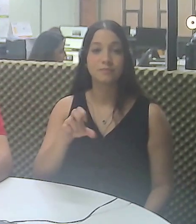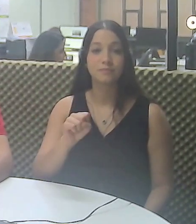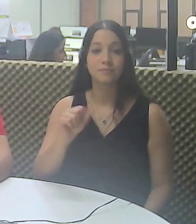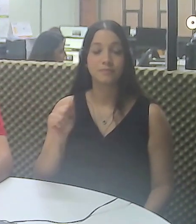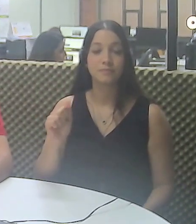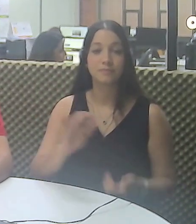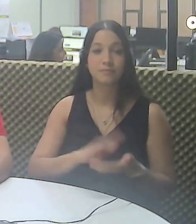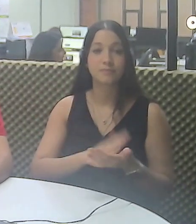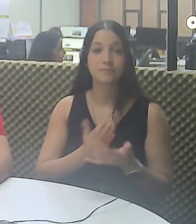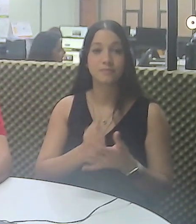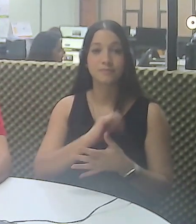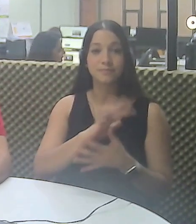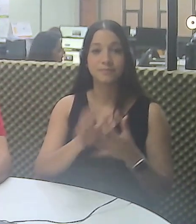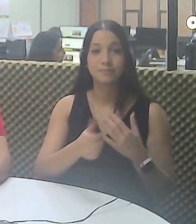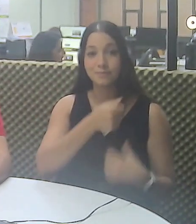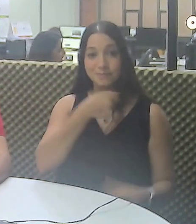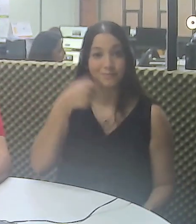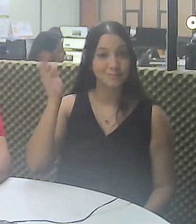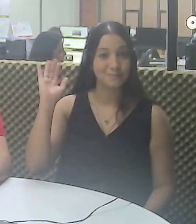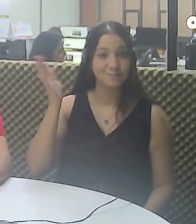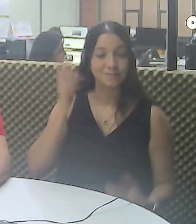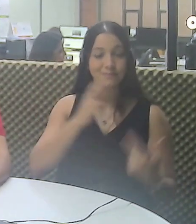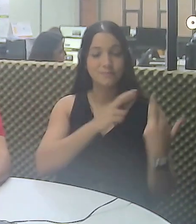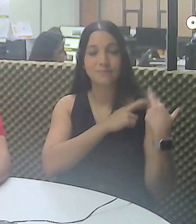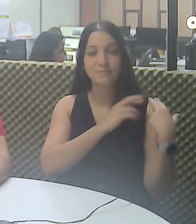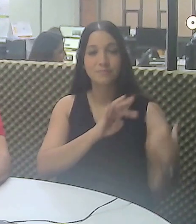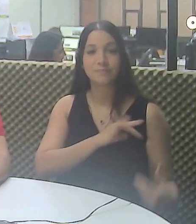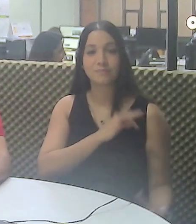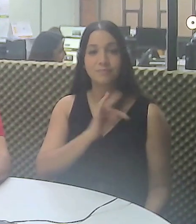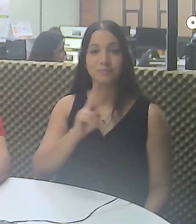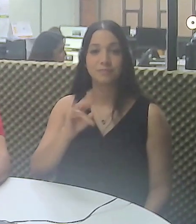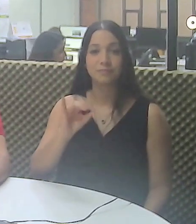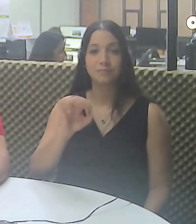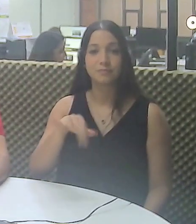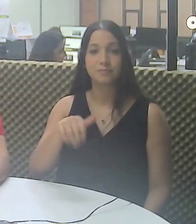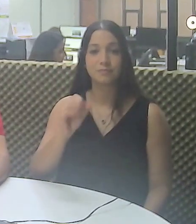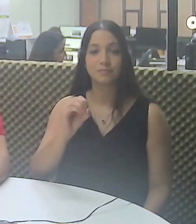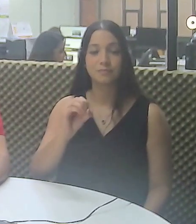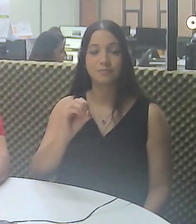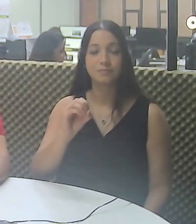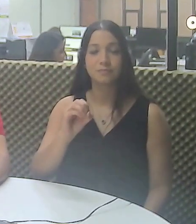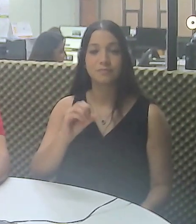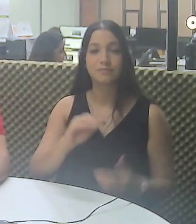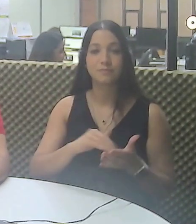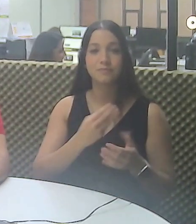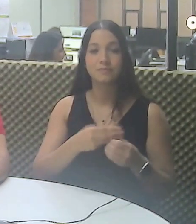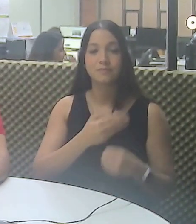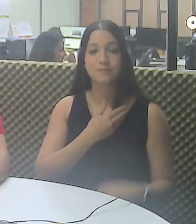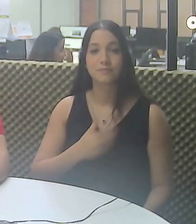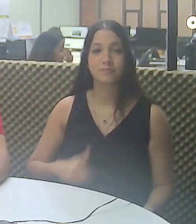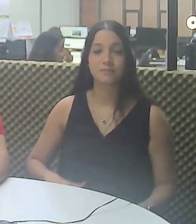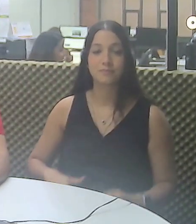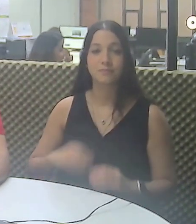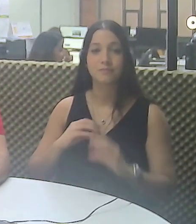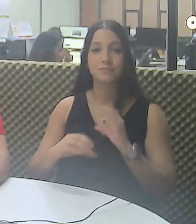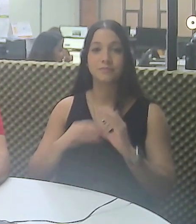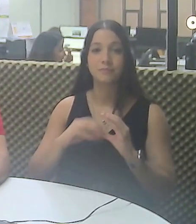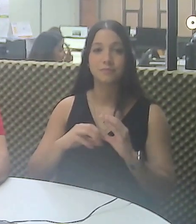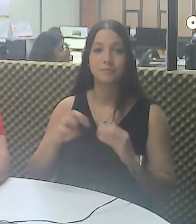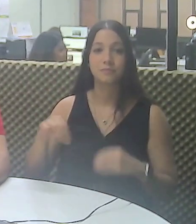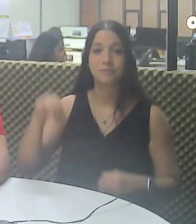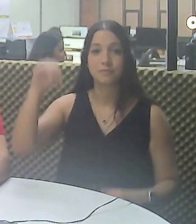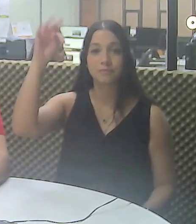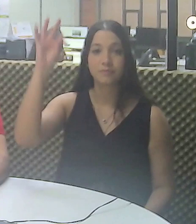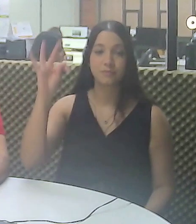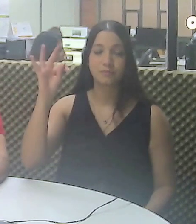Gianotti. Tradução em Libras, Amanda Valentim. Responsável técnico, Cristiano Silva. Secretário Municipal de Governo e